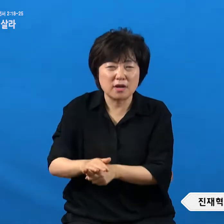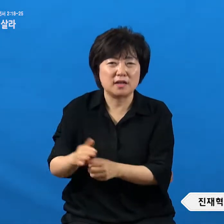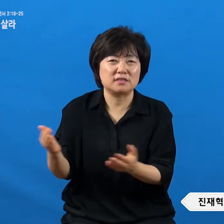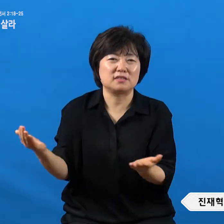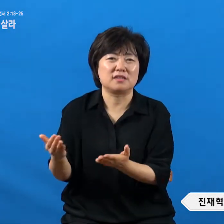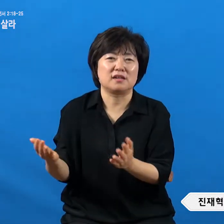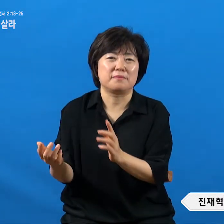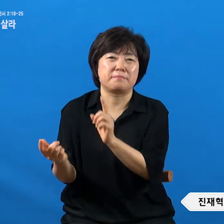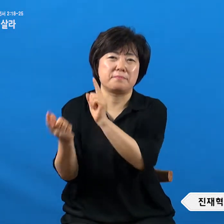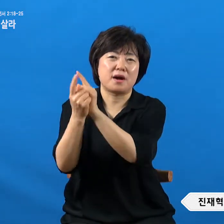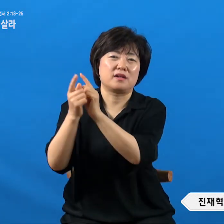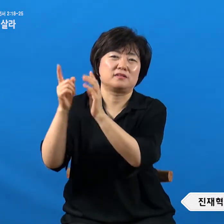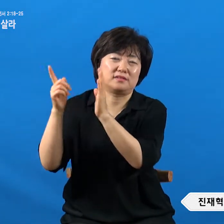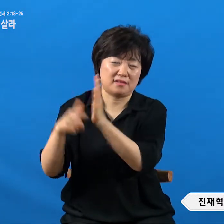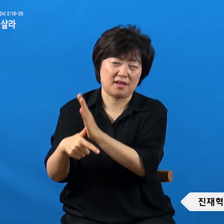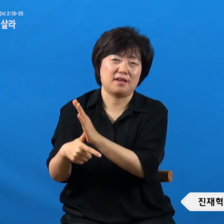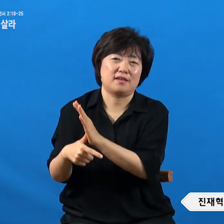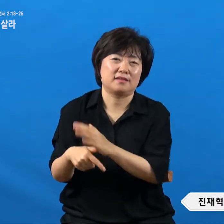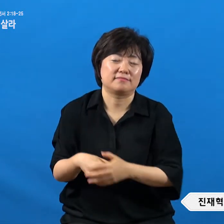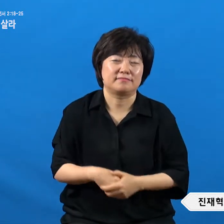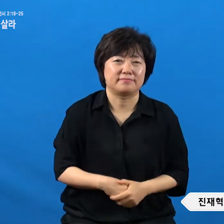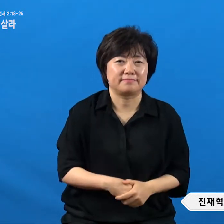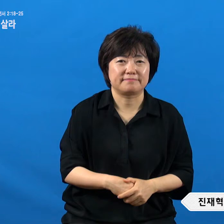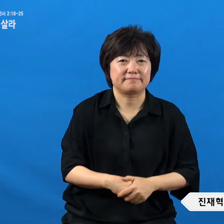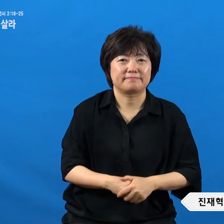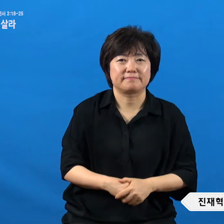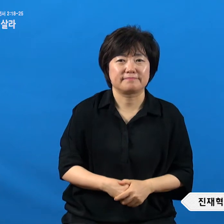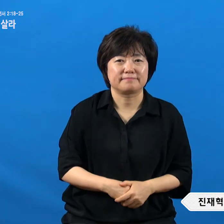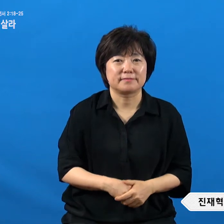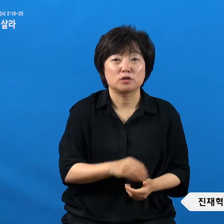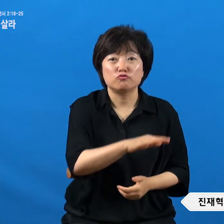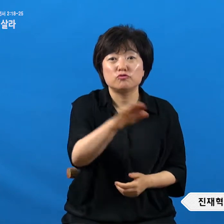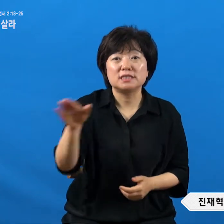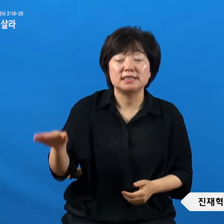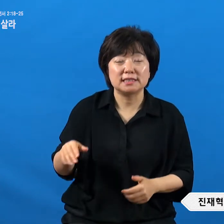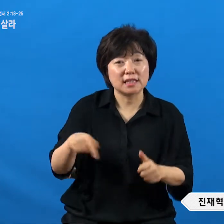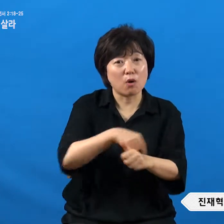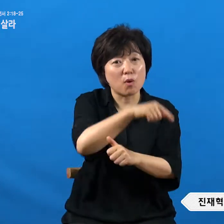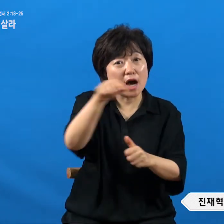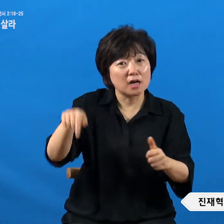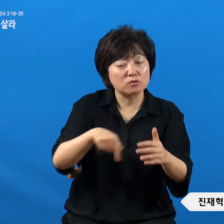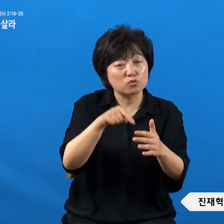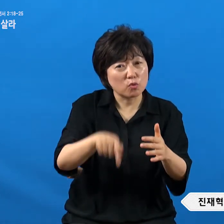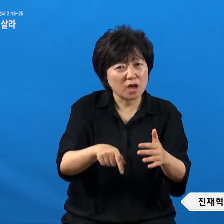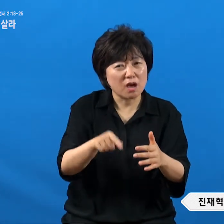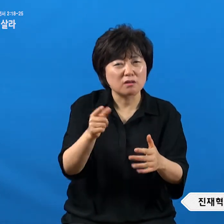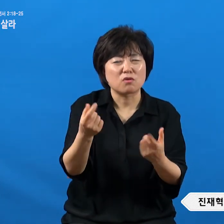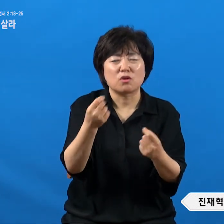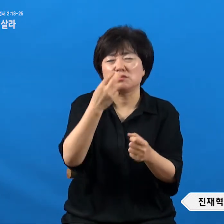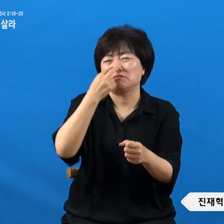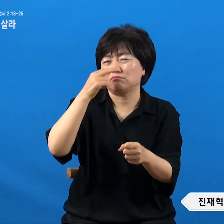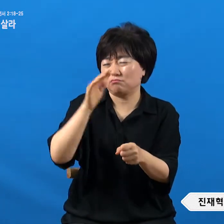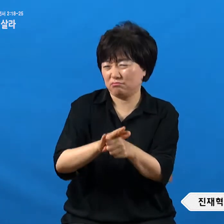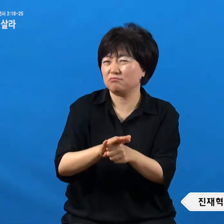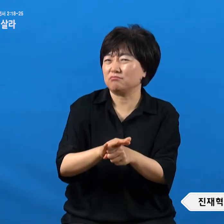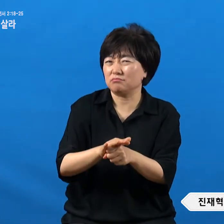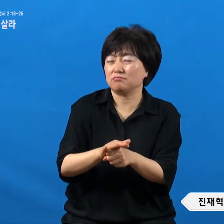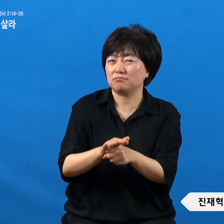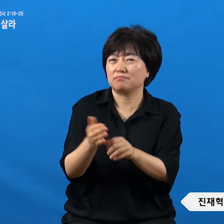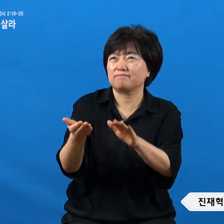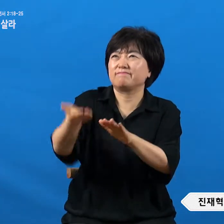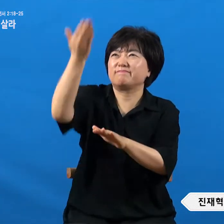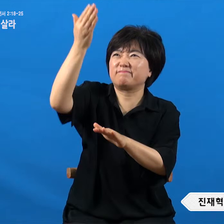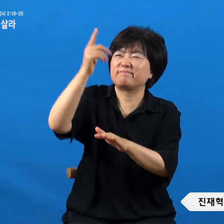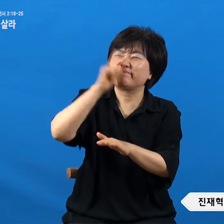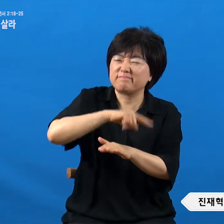고난을 받는 상황을 말씀하고 있습니다. 우리 상황 가운데서도 그런 상사,